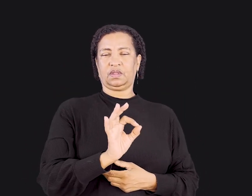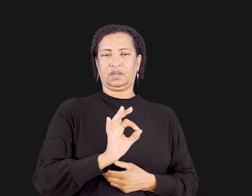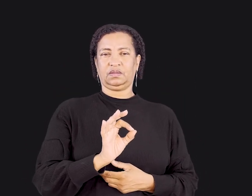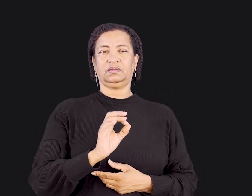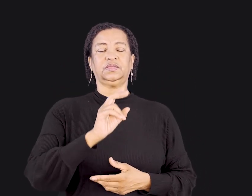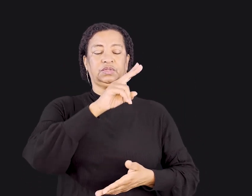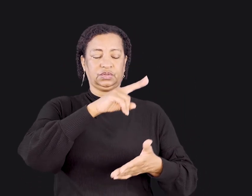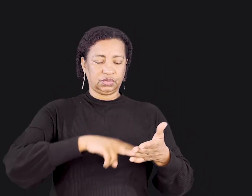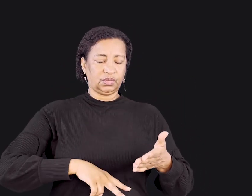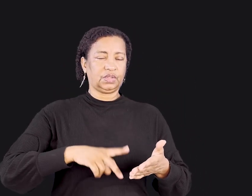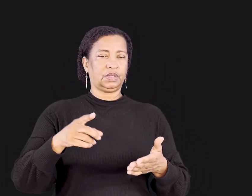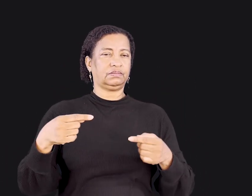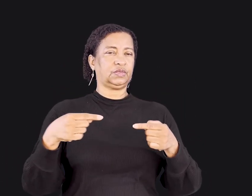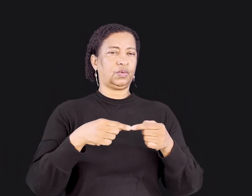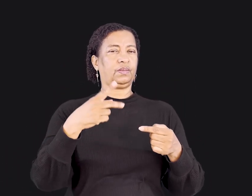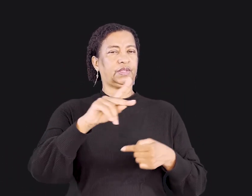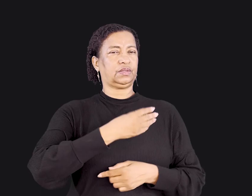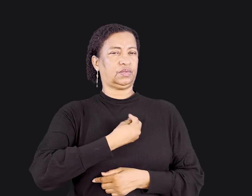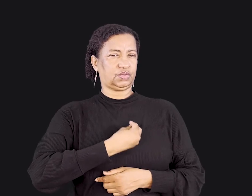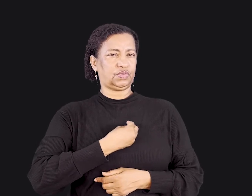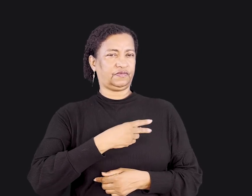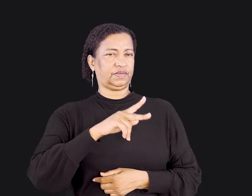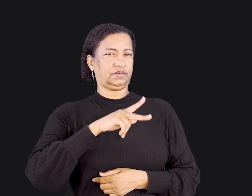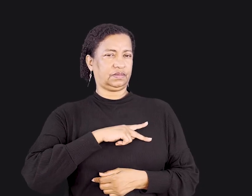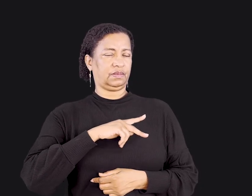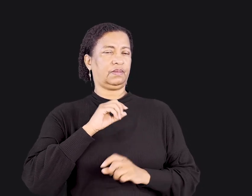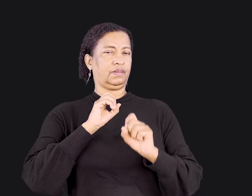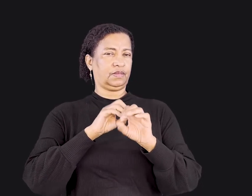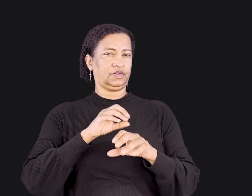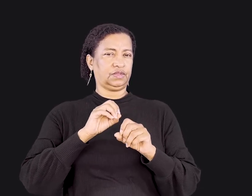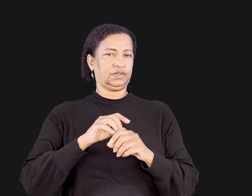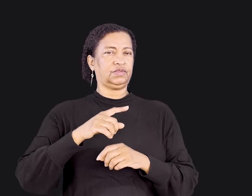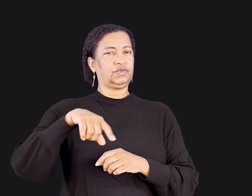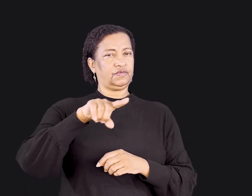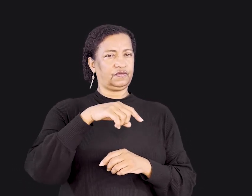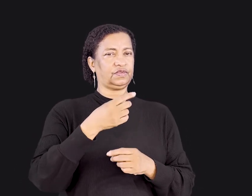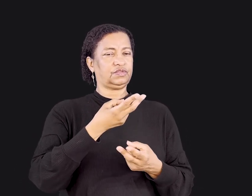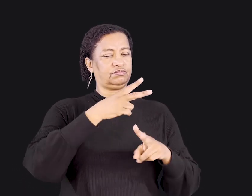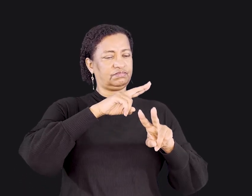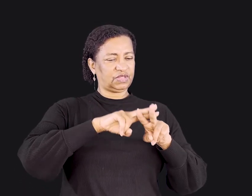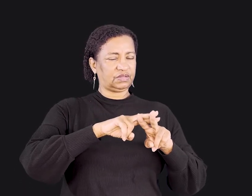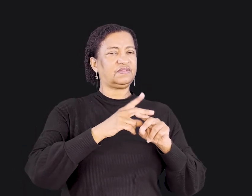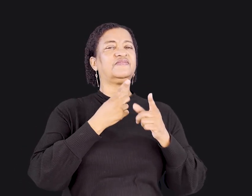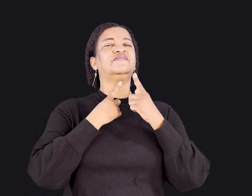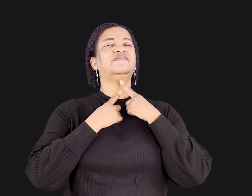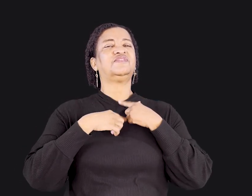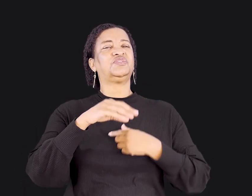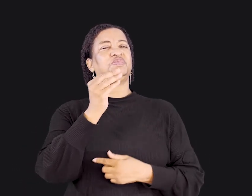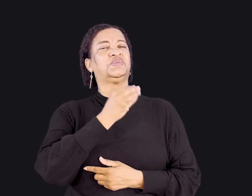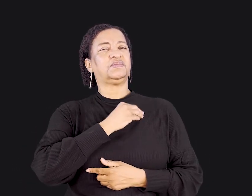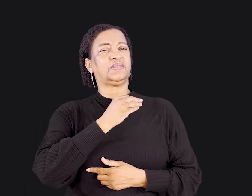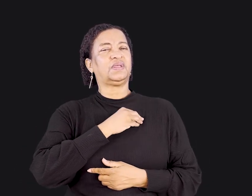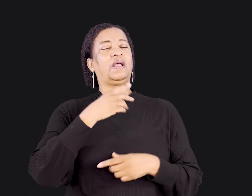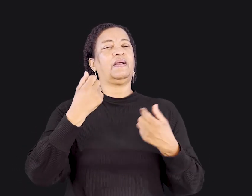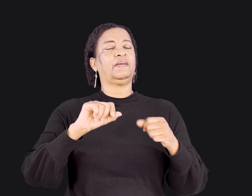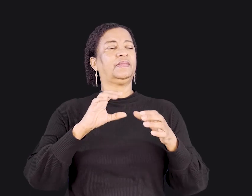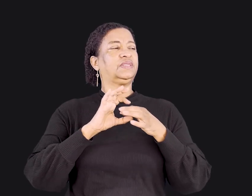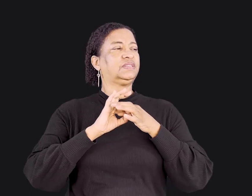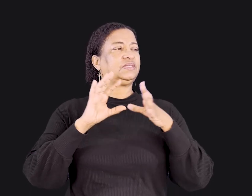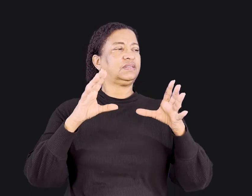ler faz parte da sua vida, segundo o que Paulo nos ensina, você é escravo de desejos pecaminosos e precisa ser liberto pelo poder